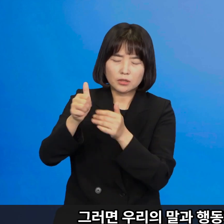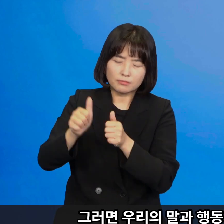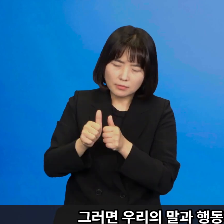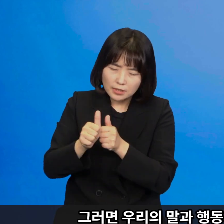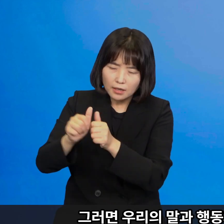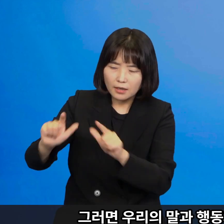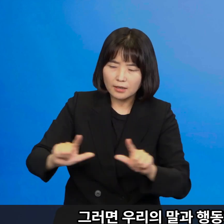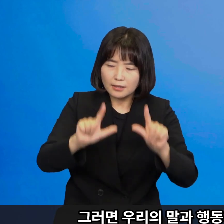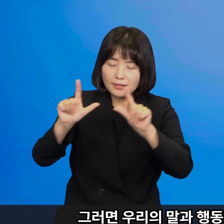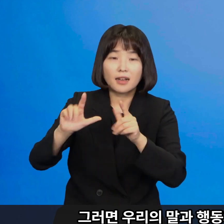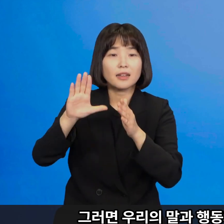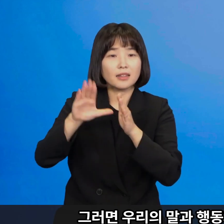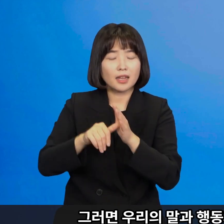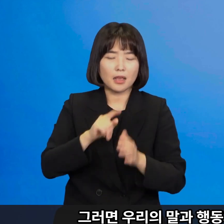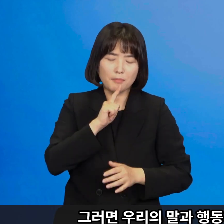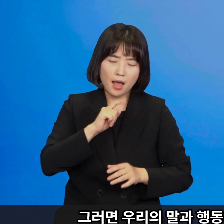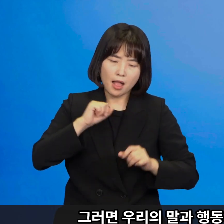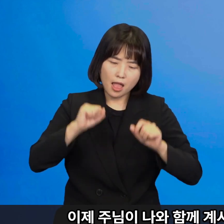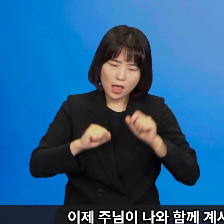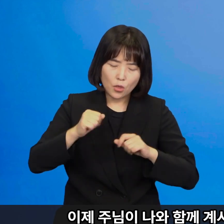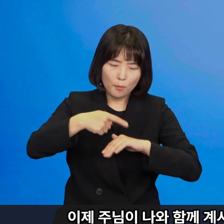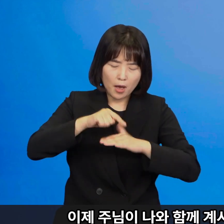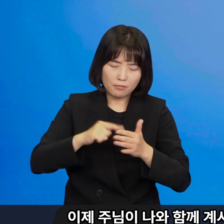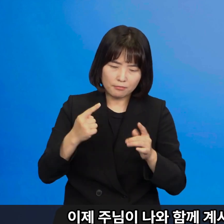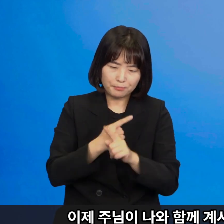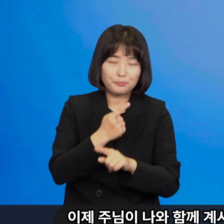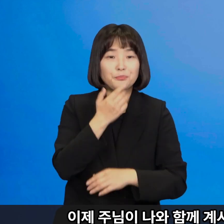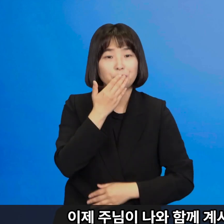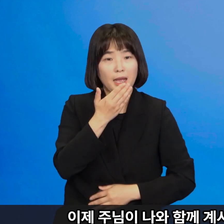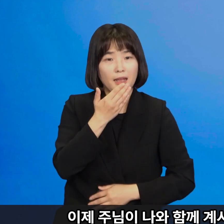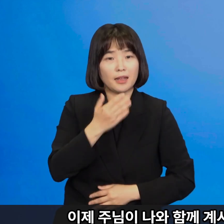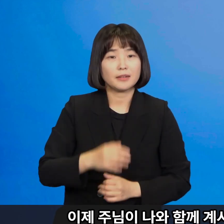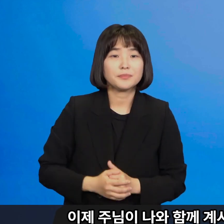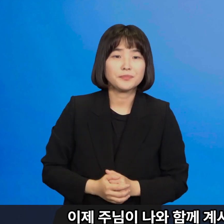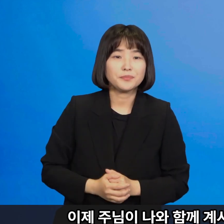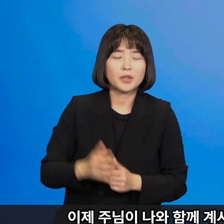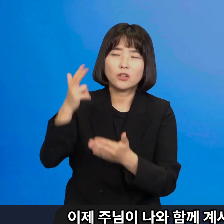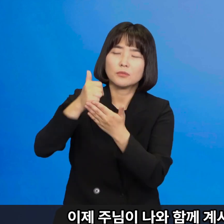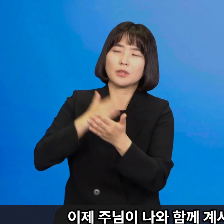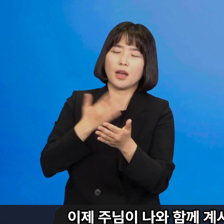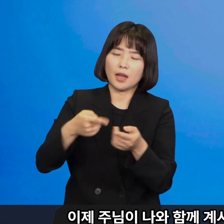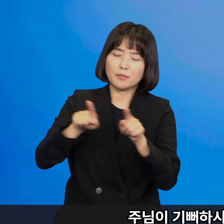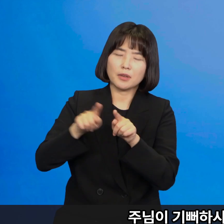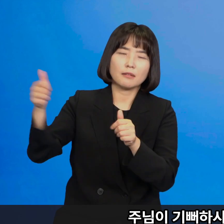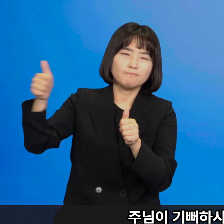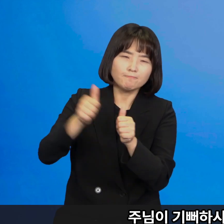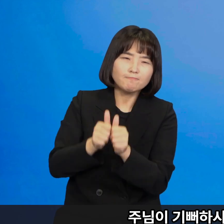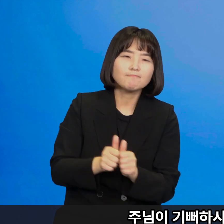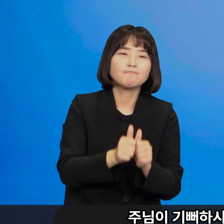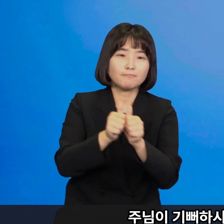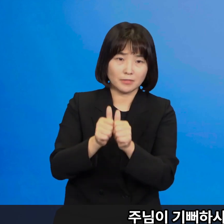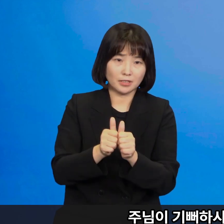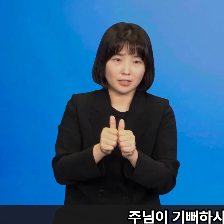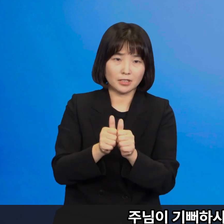말과 행동과 우리의 마음이 바뀌게 되죠. 이제 주님이 나와 함께 계시지, 주님이 나와 함께 계시면 주님이 기뻐하시는 것이 무엇일까?